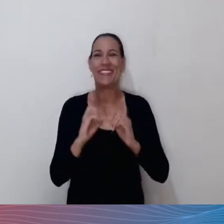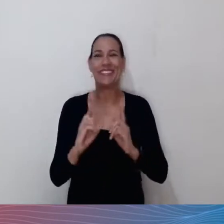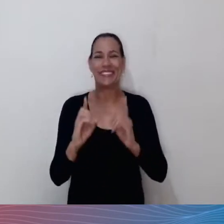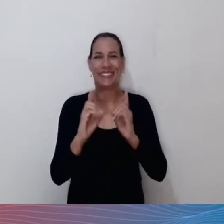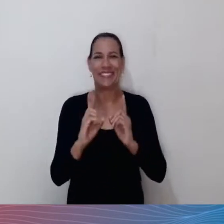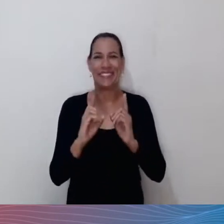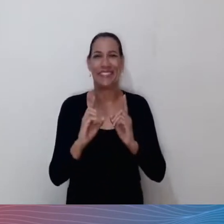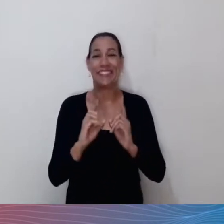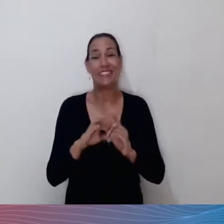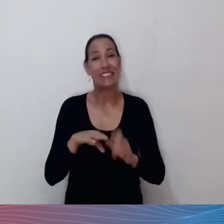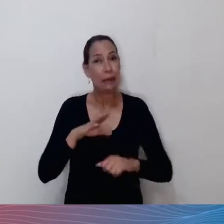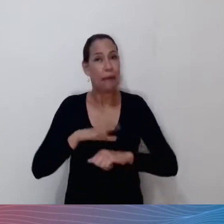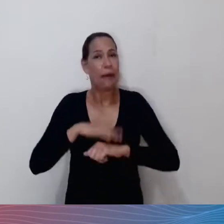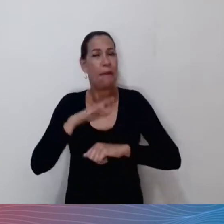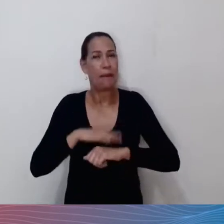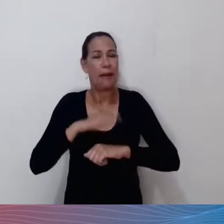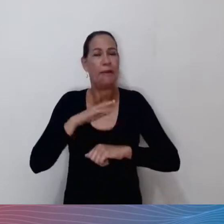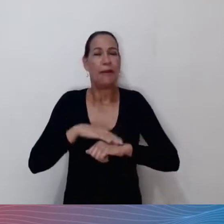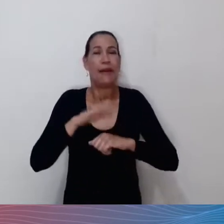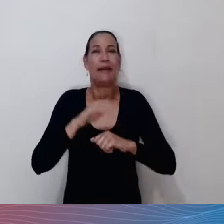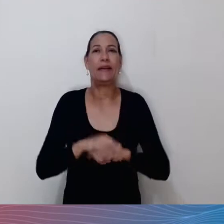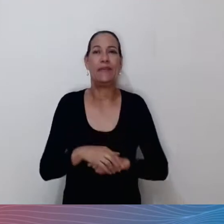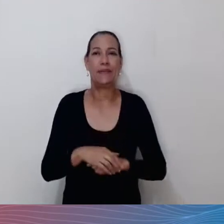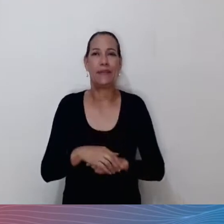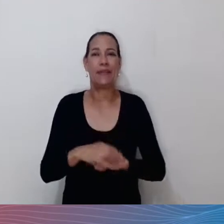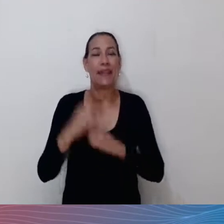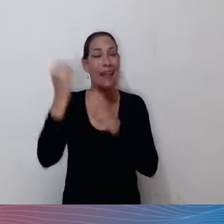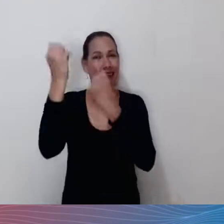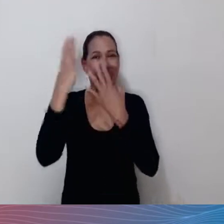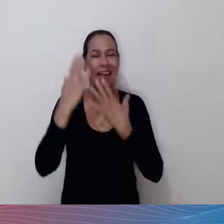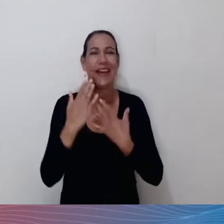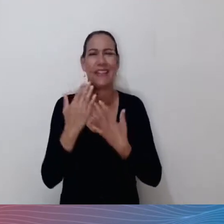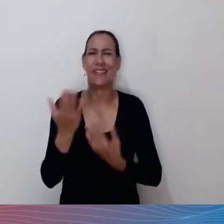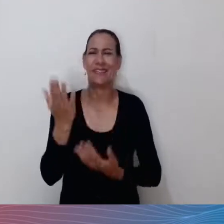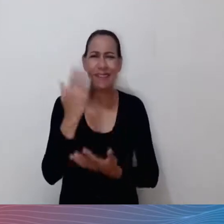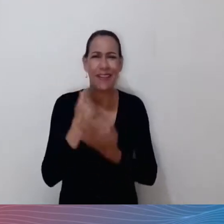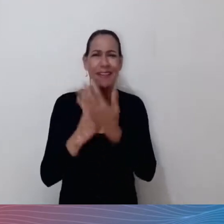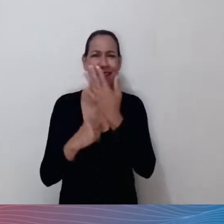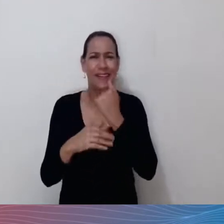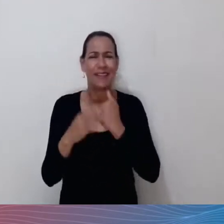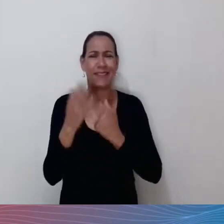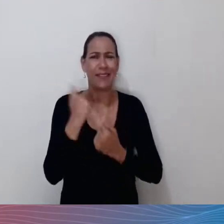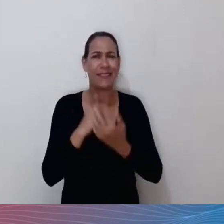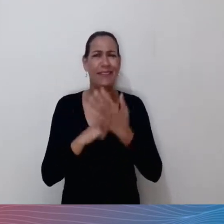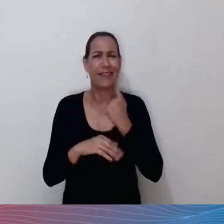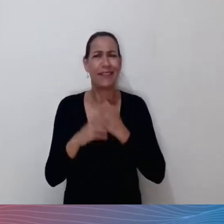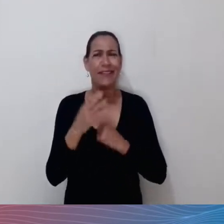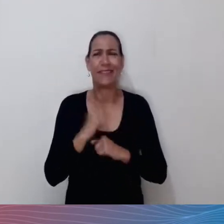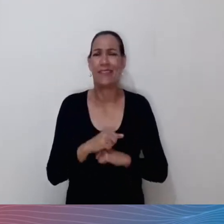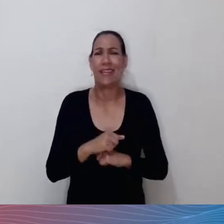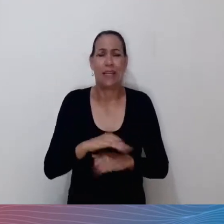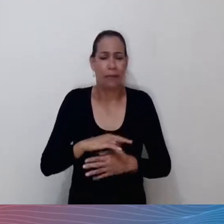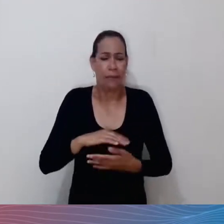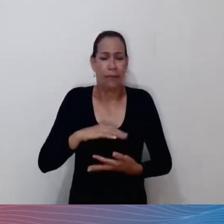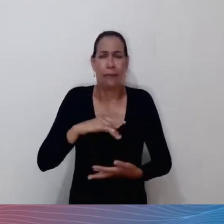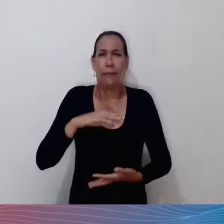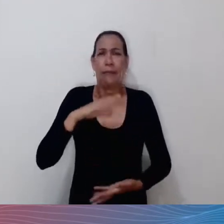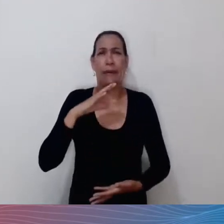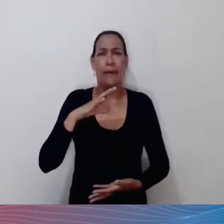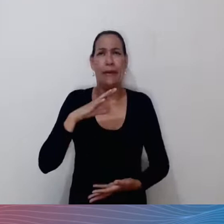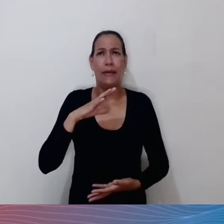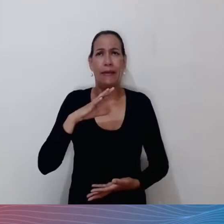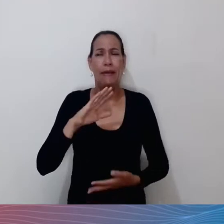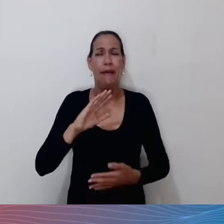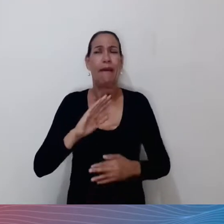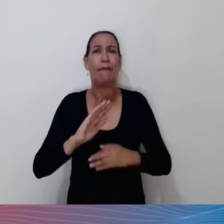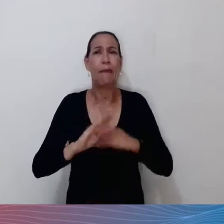graça vai vir, vai nos suprir, né? Vai nos fazer crescer, vamos nos desenvolver mais, né? Até